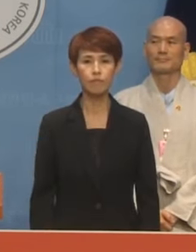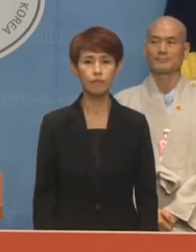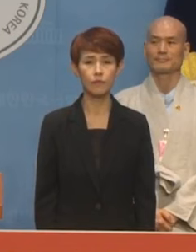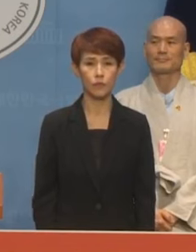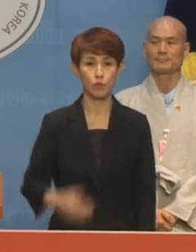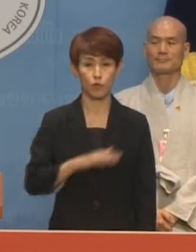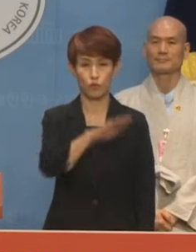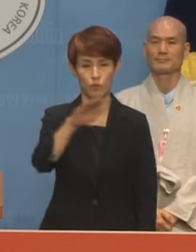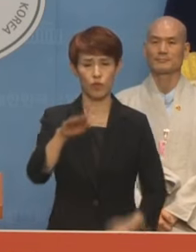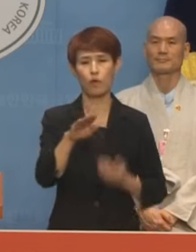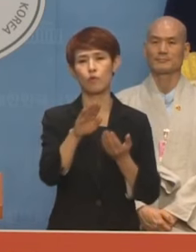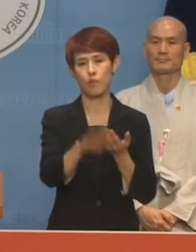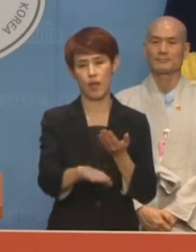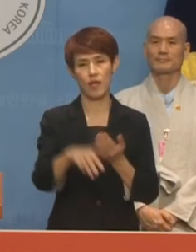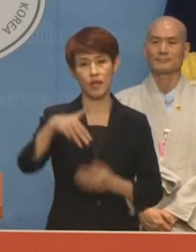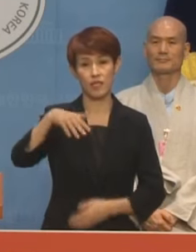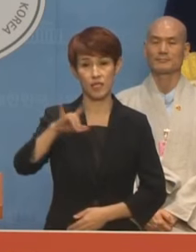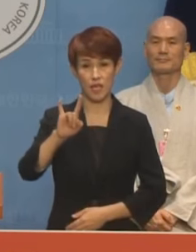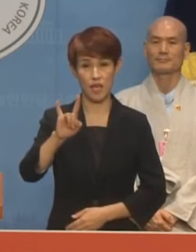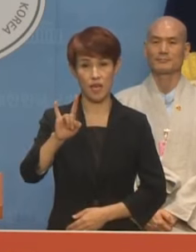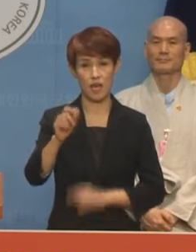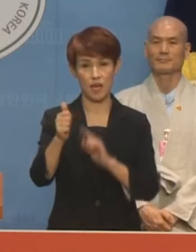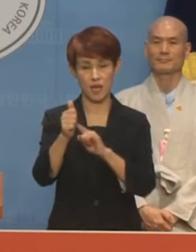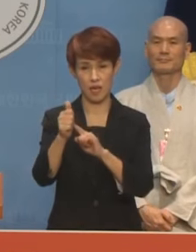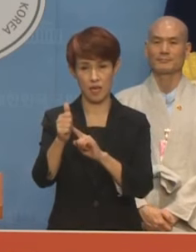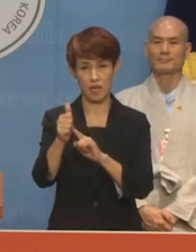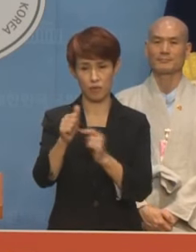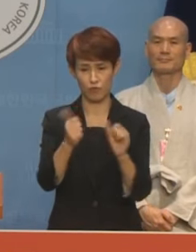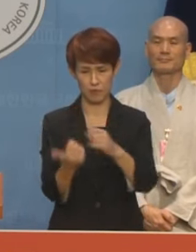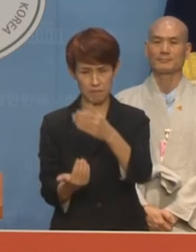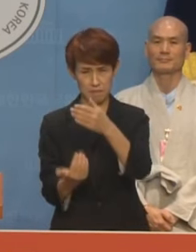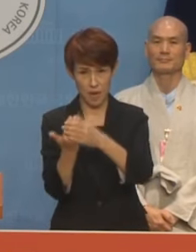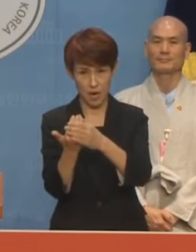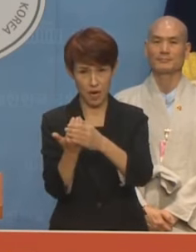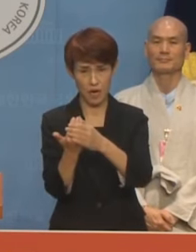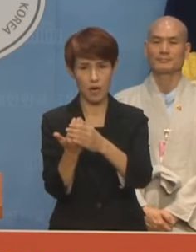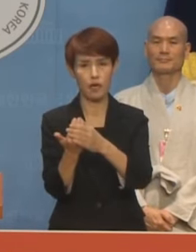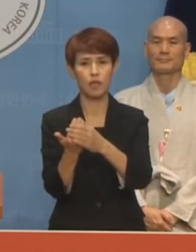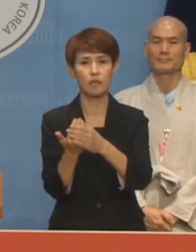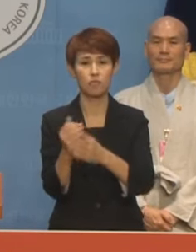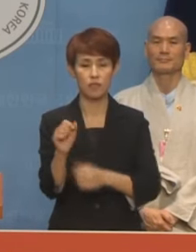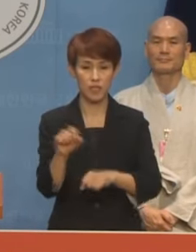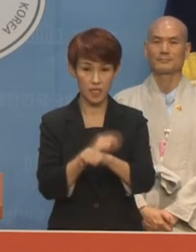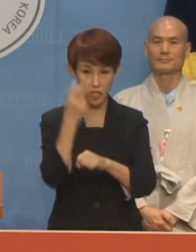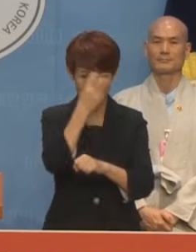우리의 후배 최해병 사건 특검으로 책임자를 반드시 처벌하라.